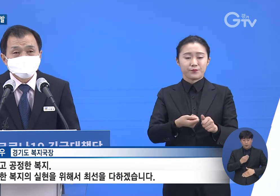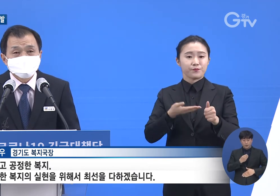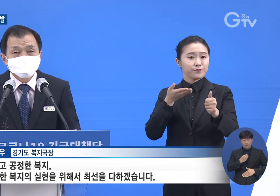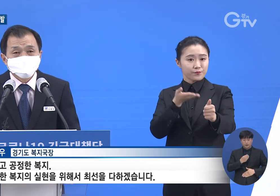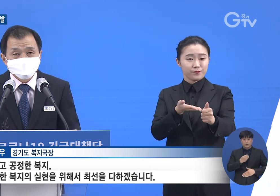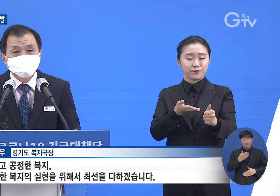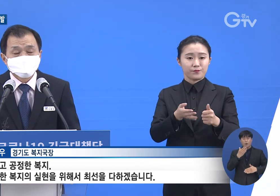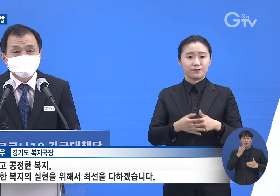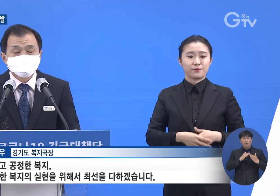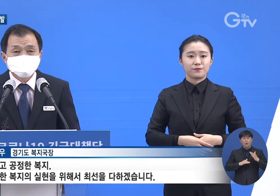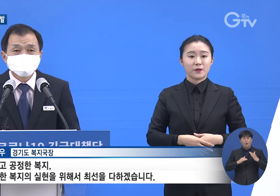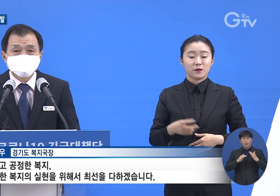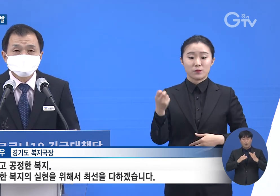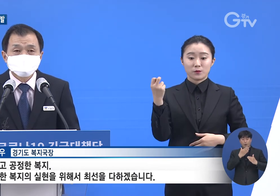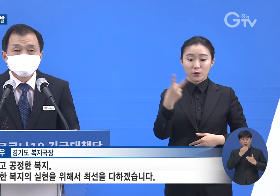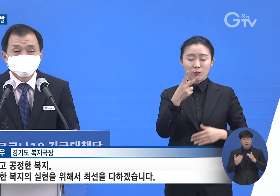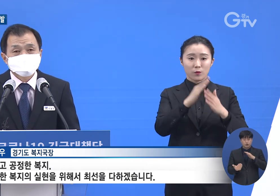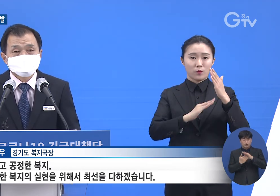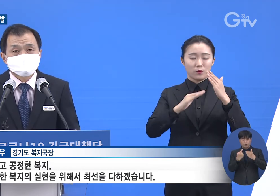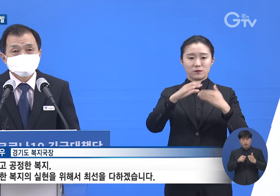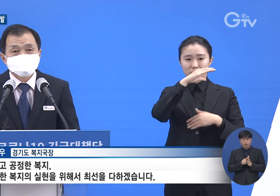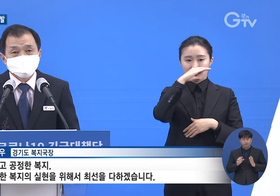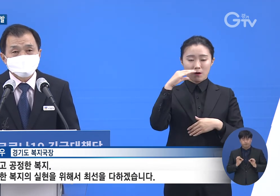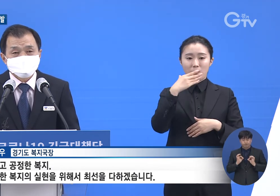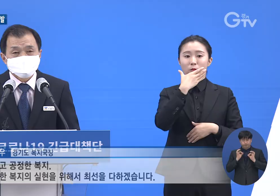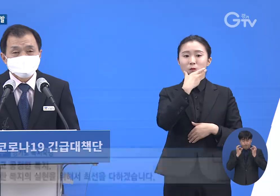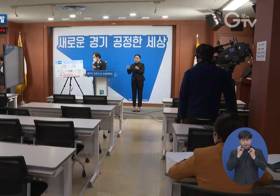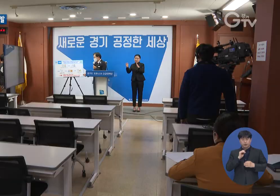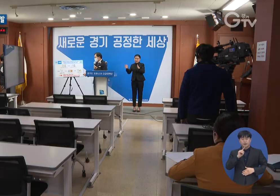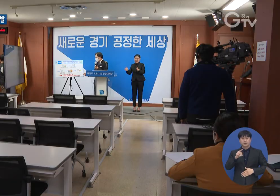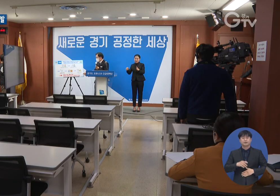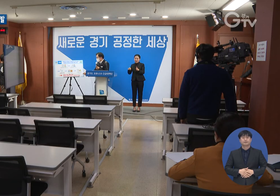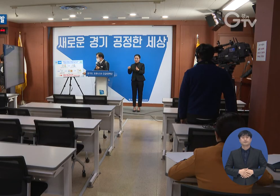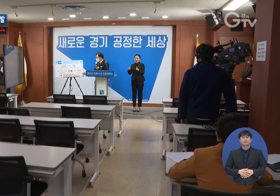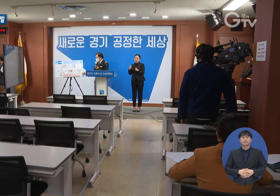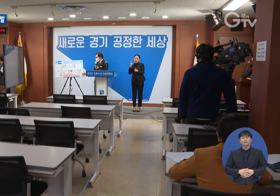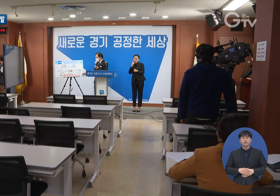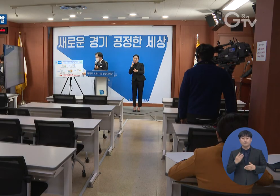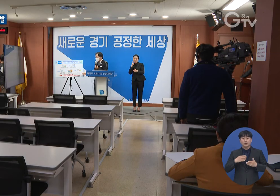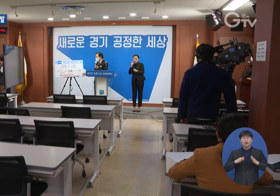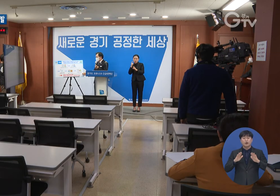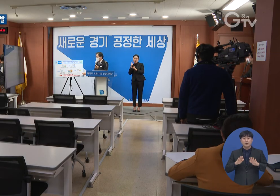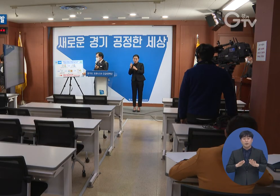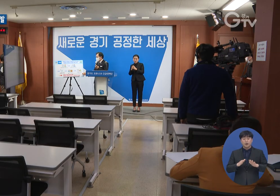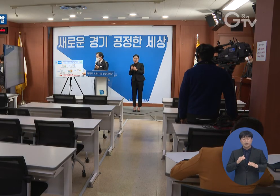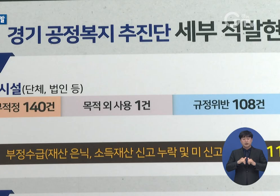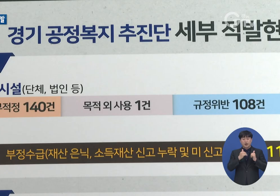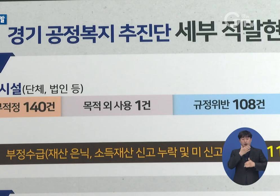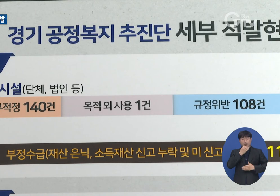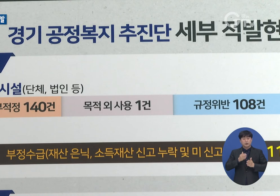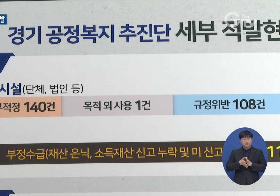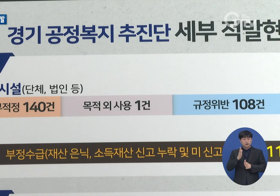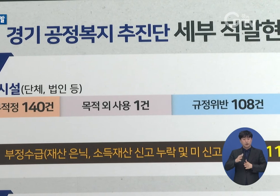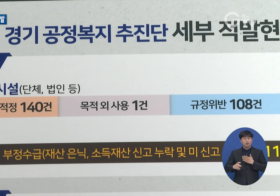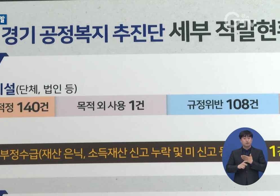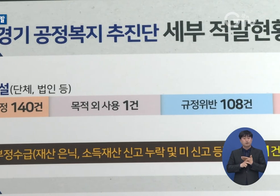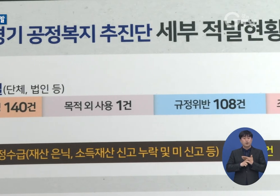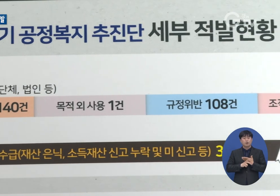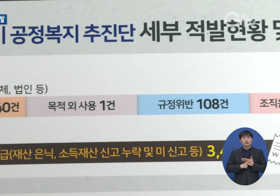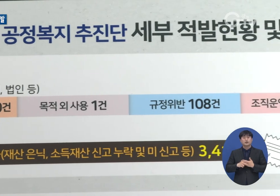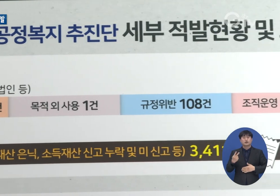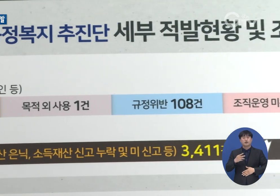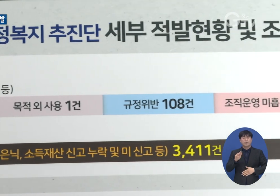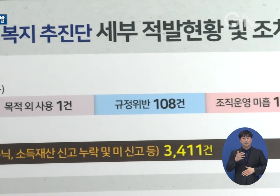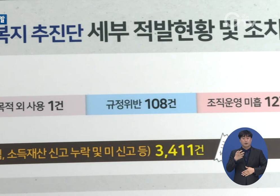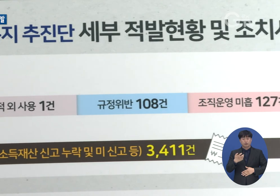복지 공정한 복지 실현을 위해서 최선을 다하겠습니다 경기도는 이번 사회복지시설 등에 위법행위 2800